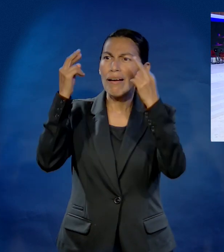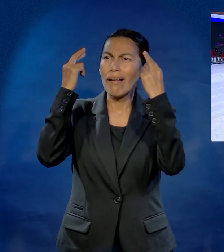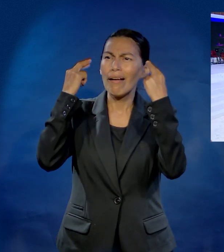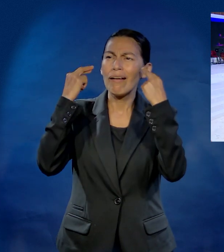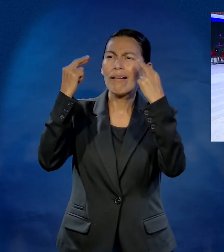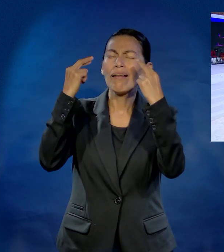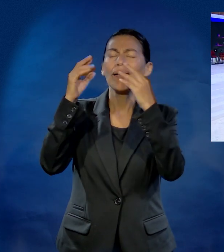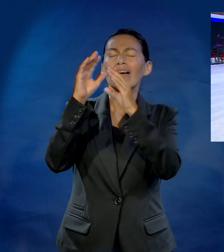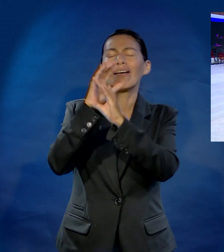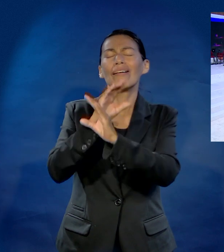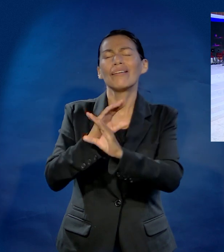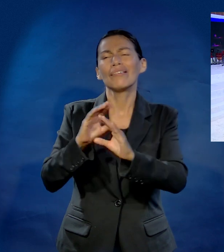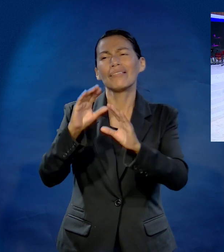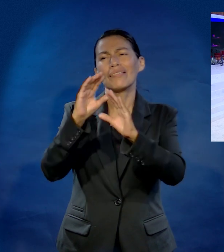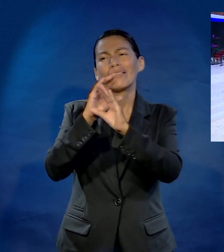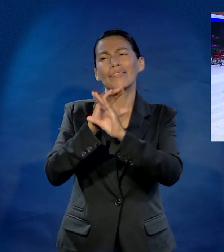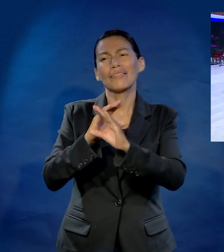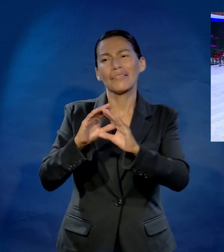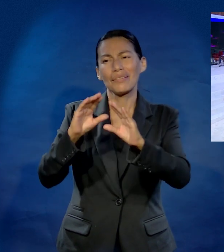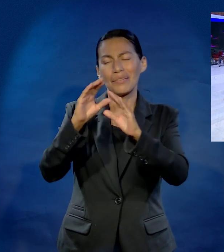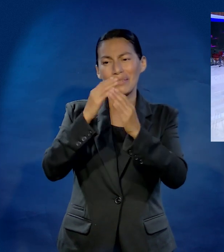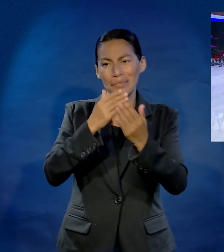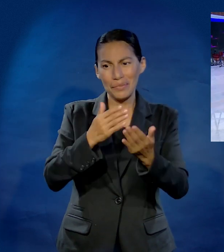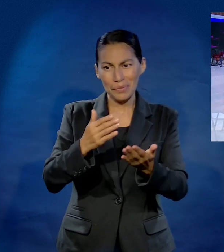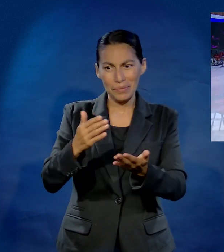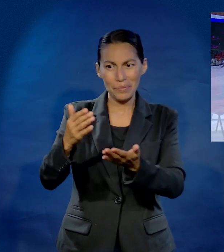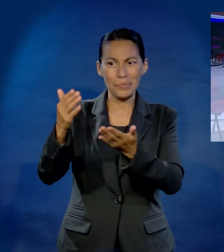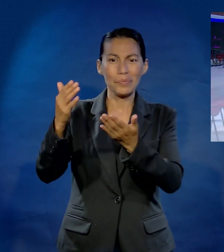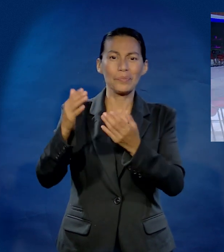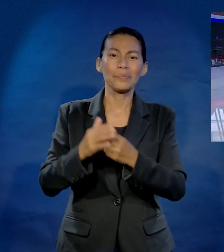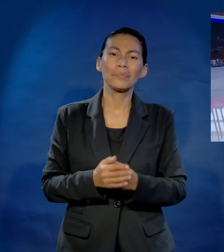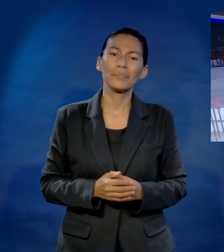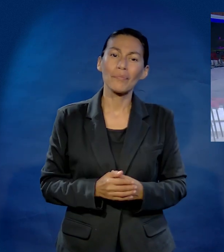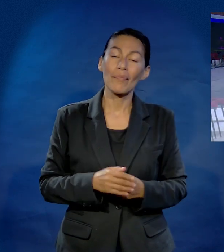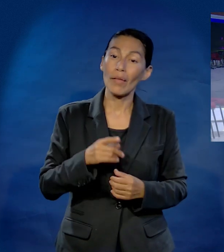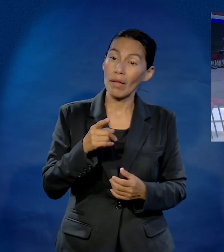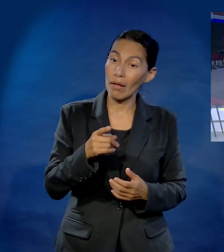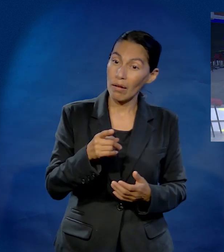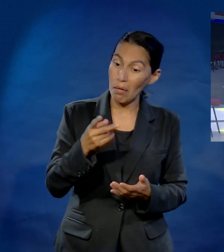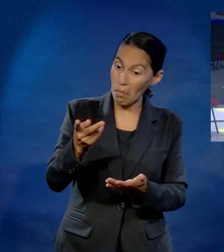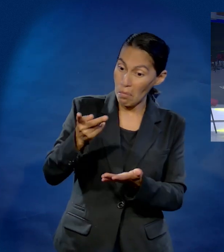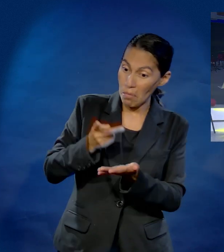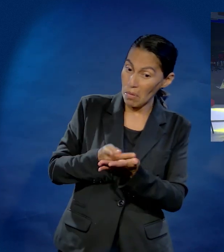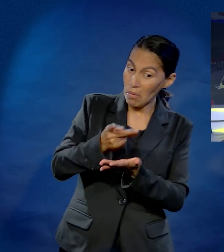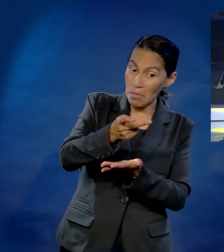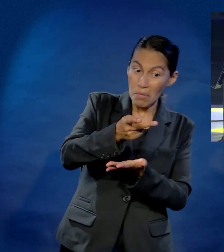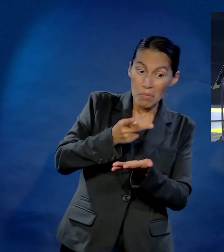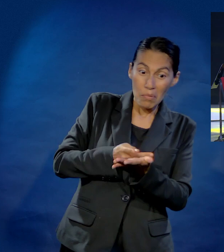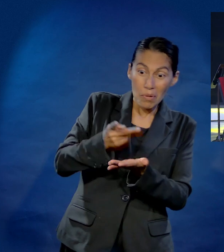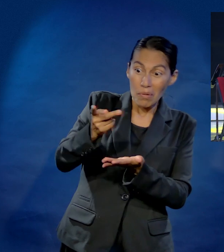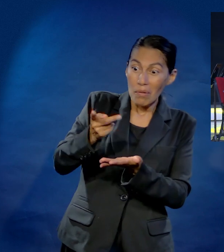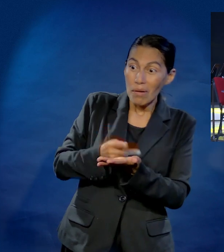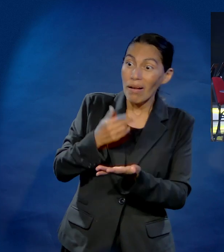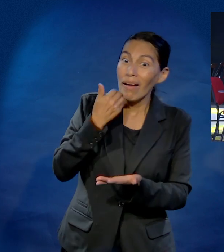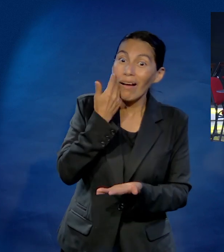un pastorcillo de ovejas que amaba cantarle tan solo a su rey.